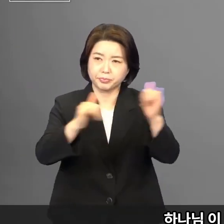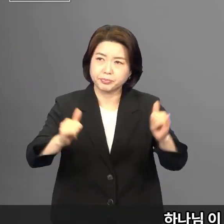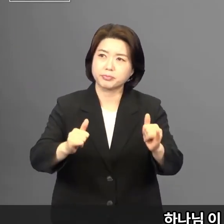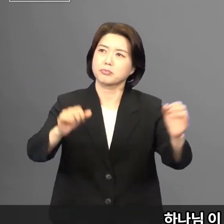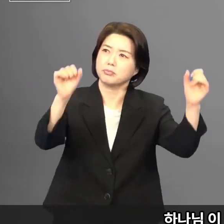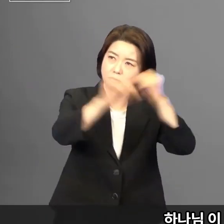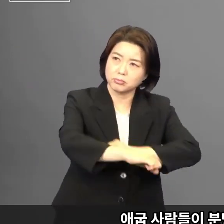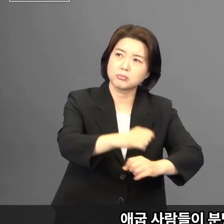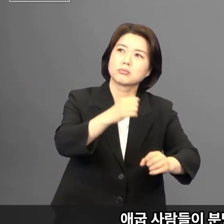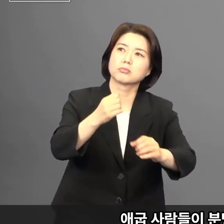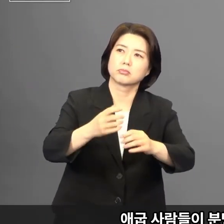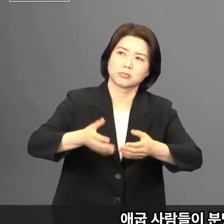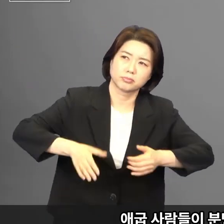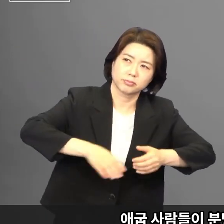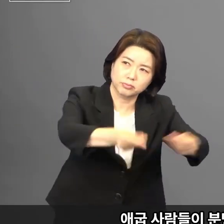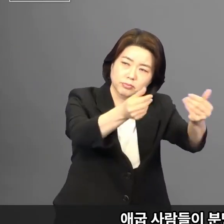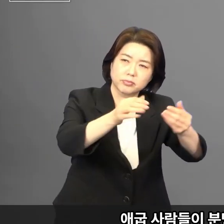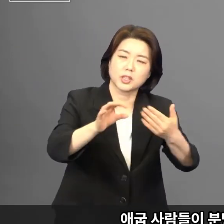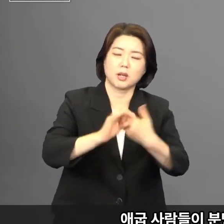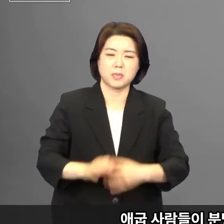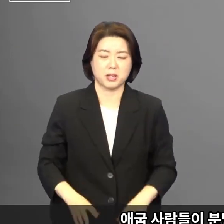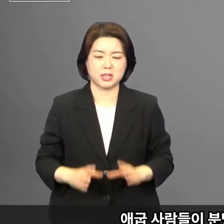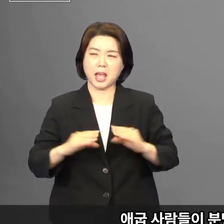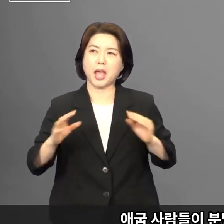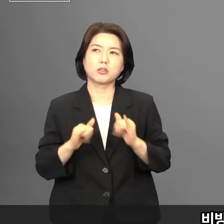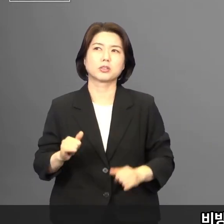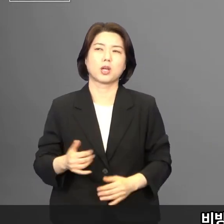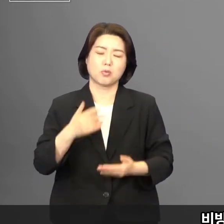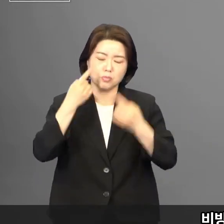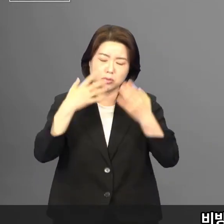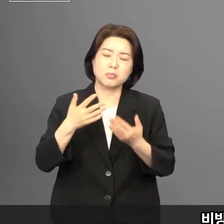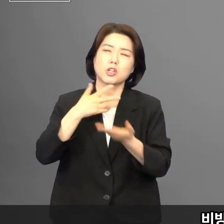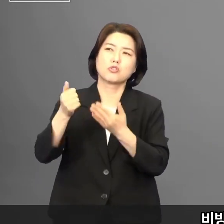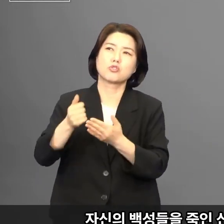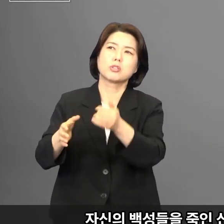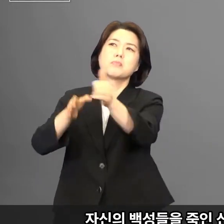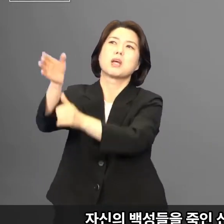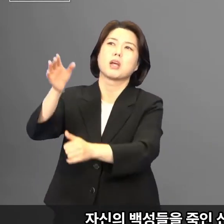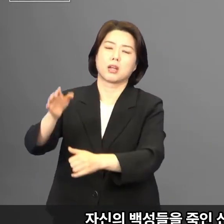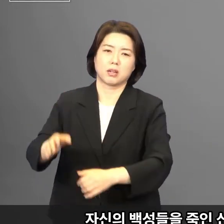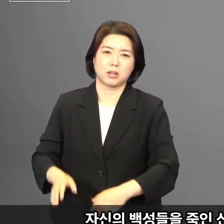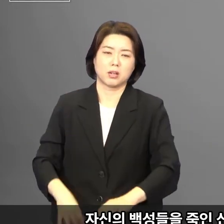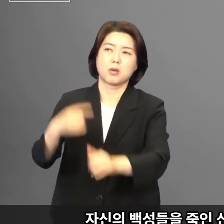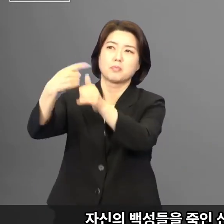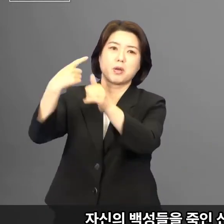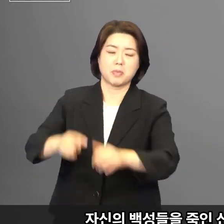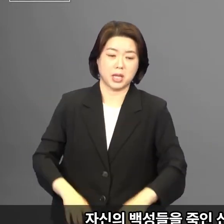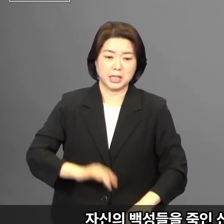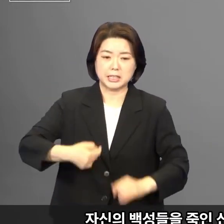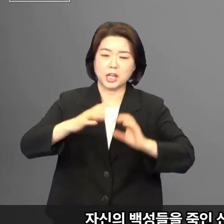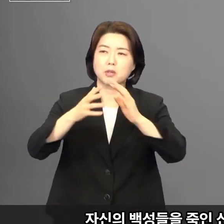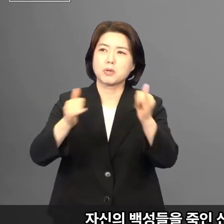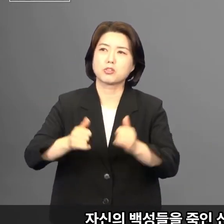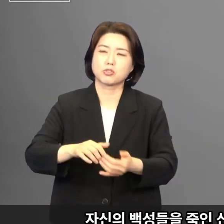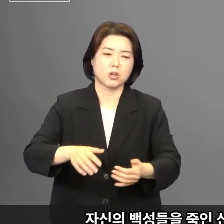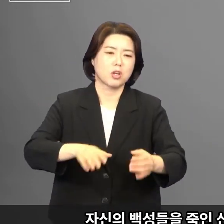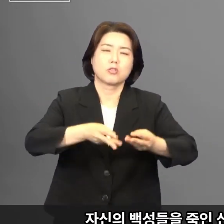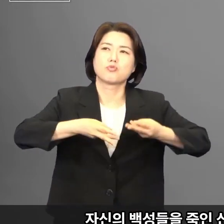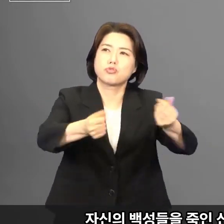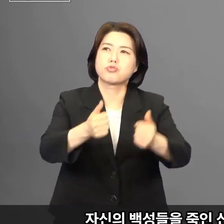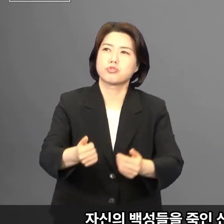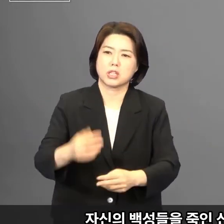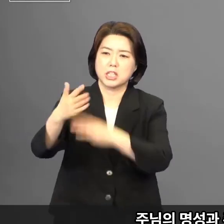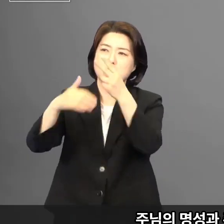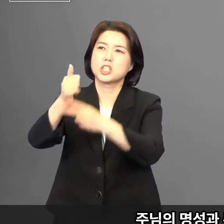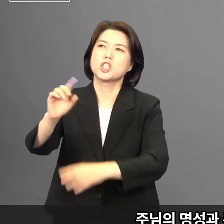멸하시면 애굽 사람들이 분명히 주님을 욕할 겁니다. 비방할 겁니다. 자신의 백성들을 죽인 신이 어딨냐고 비방할